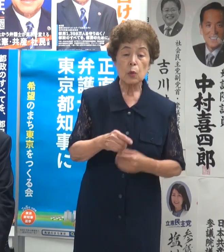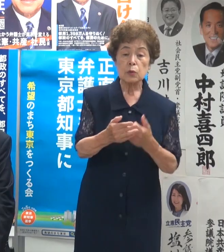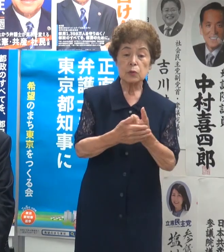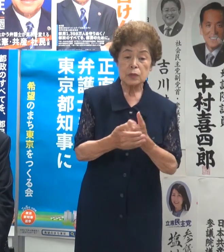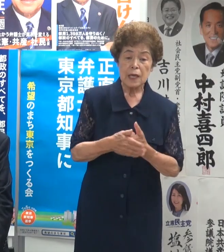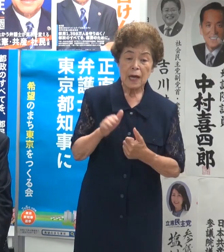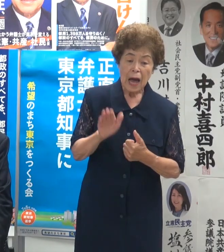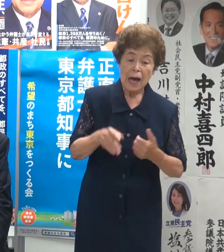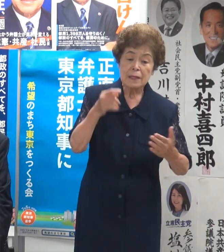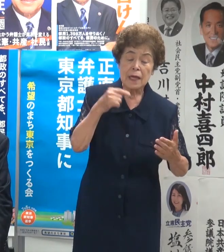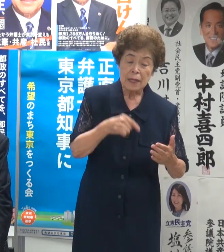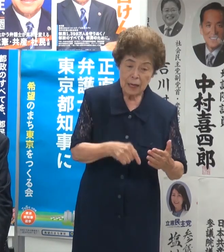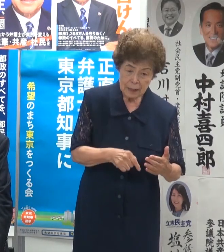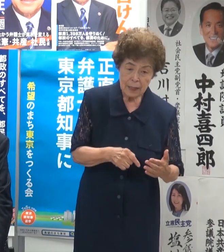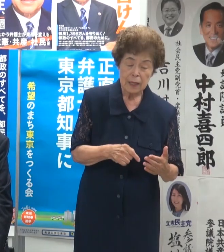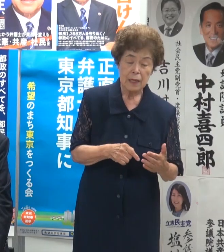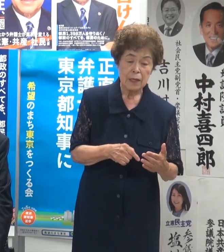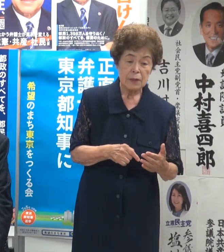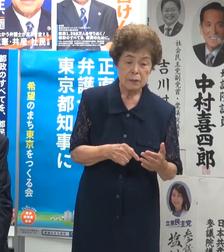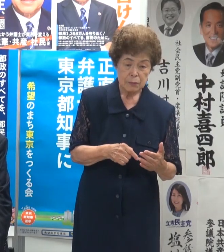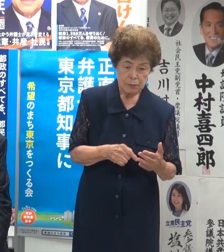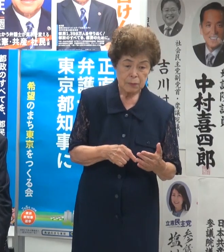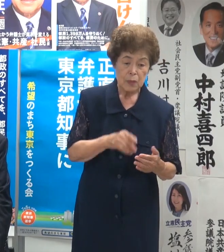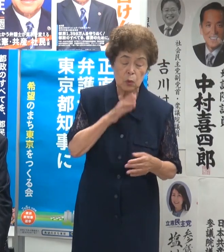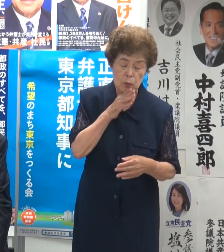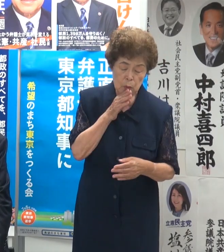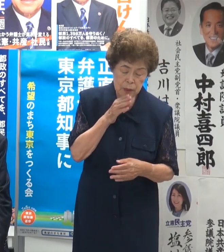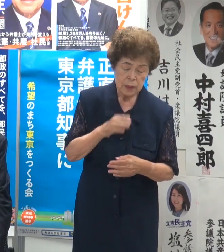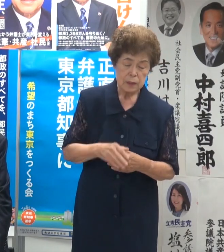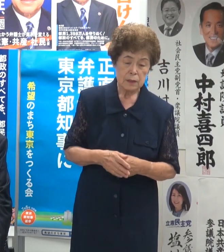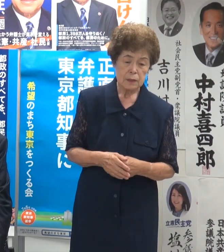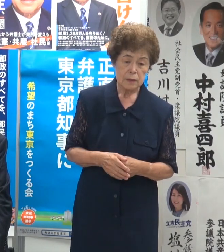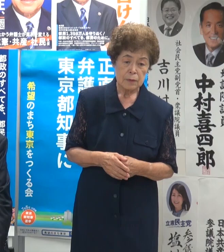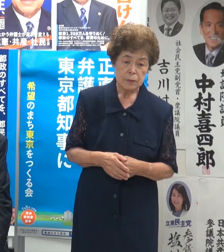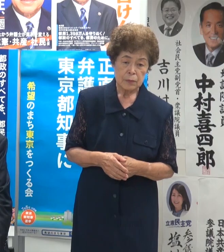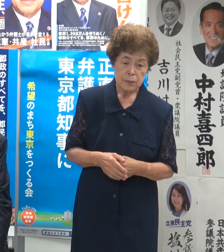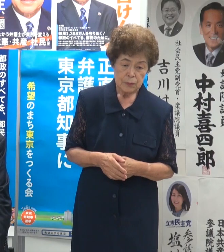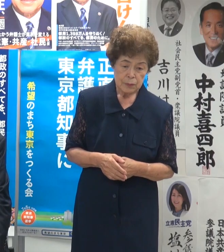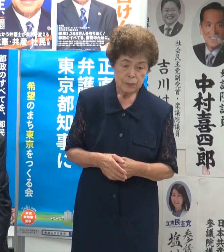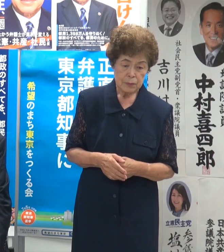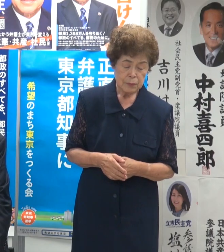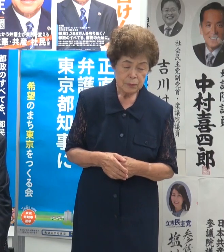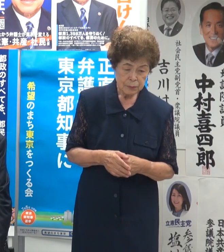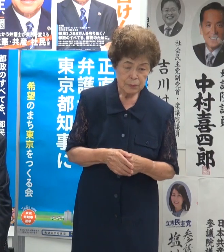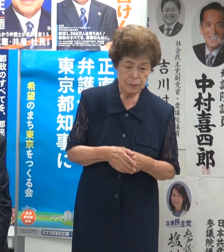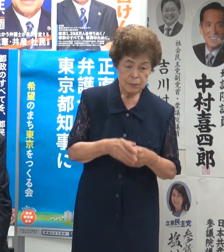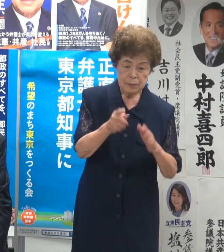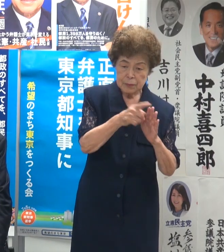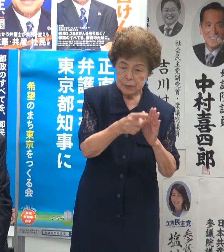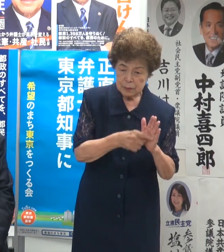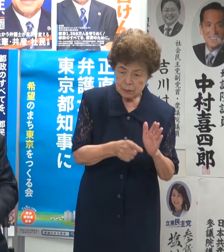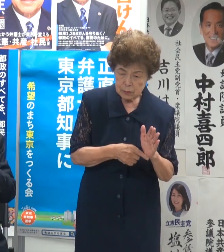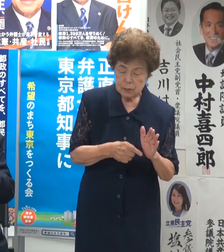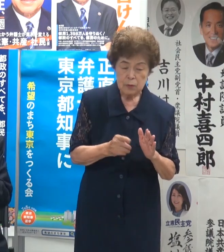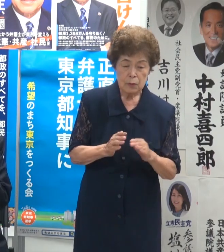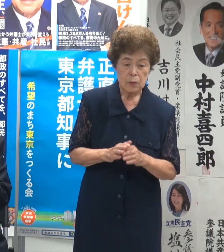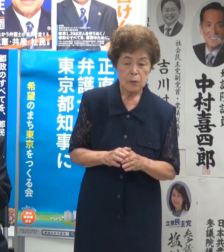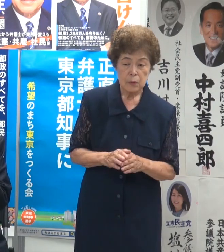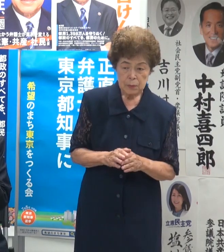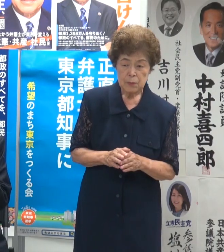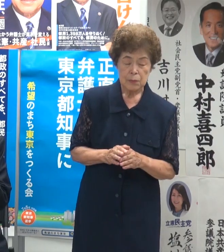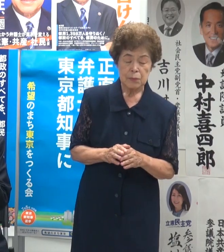があった中で、本当に順位がですね、